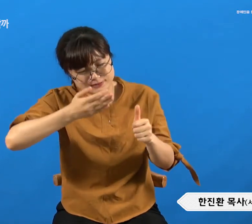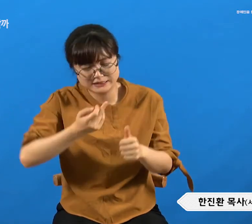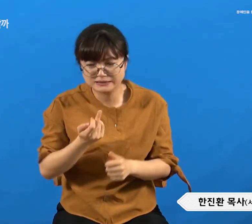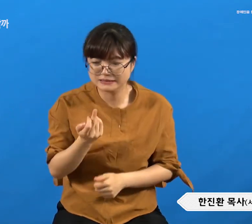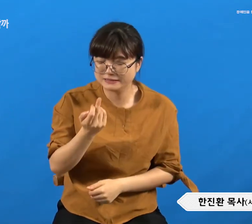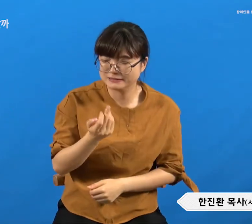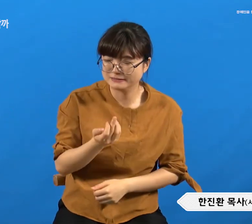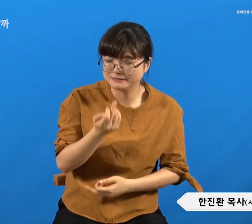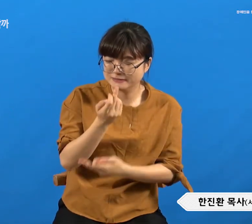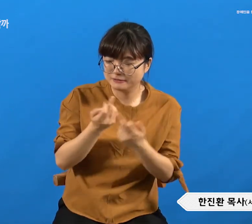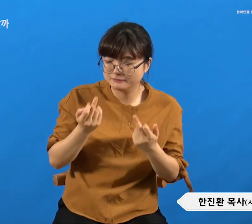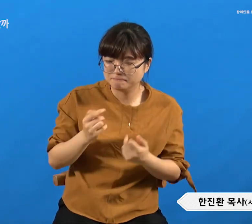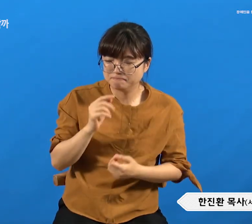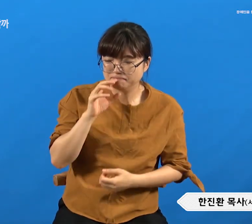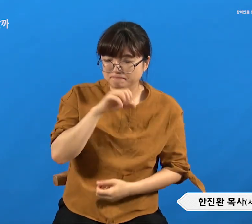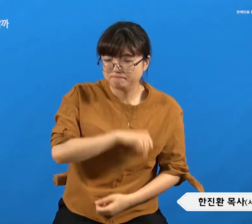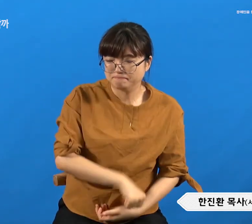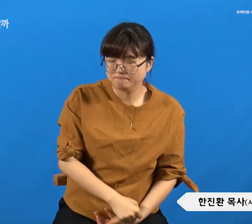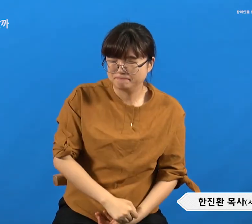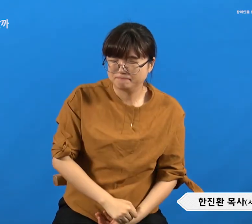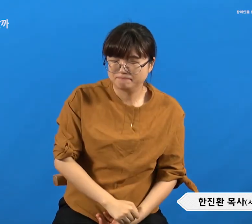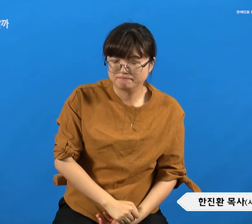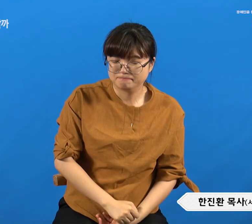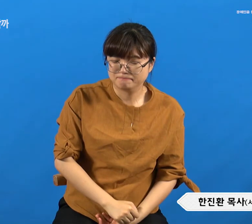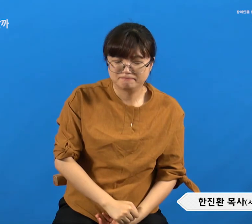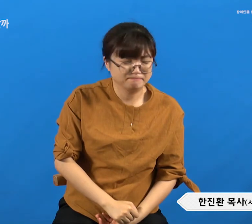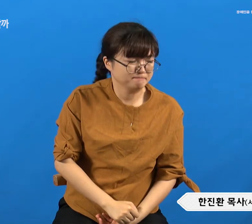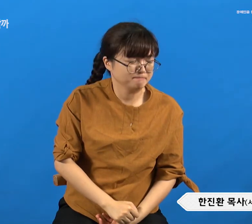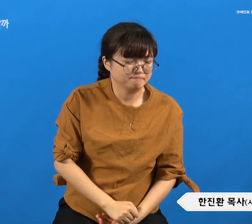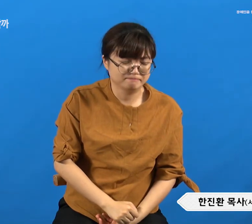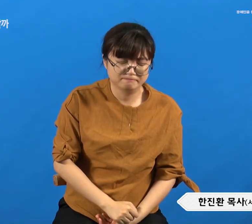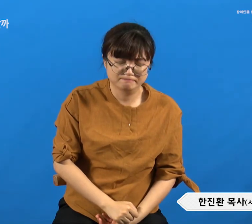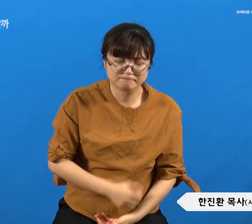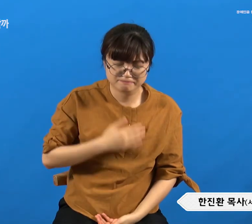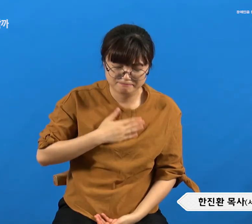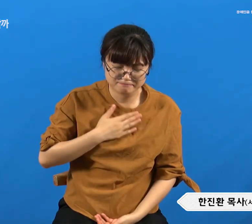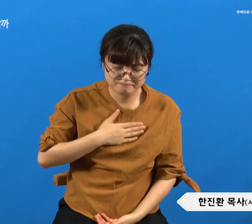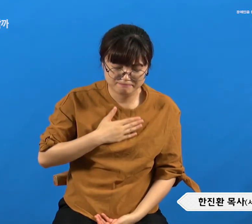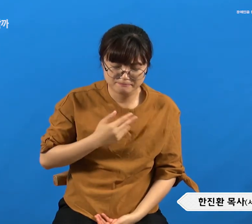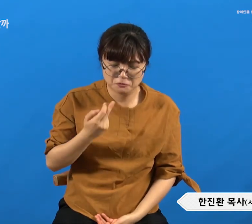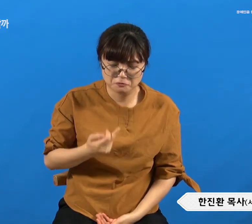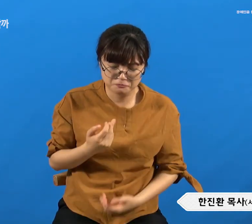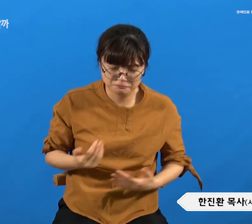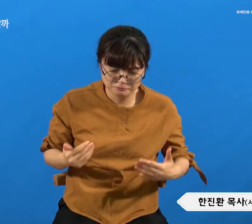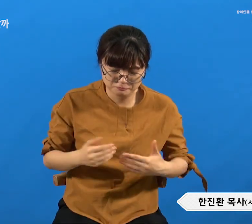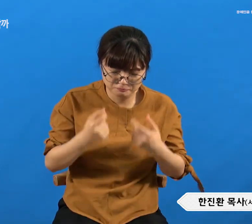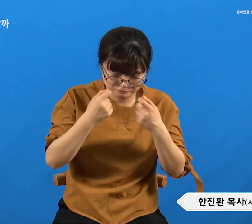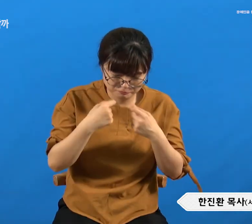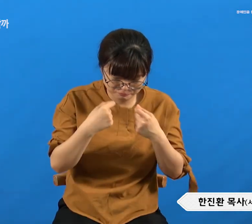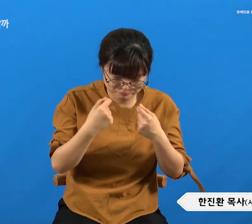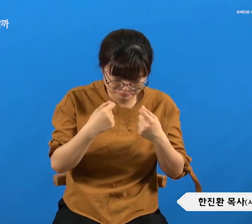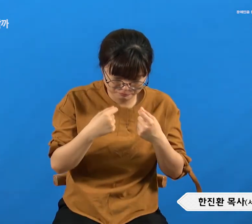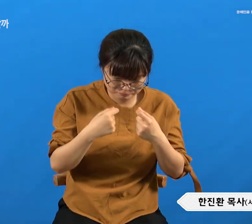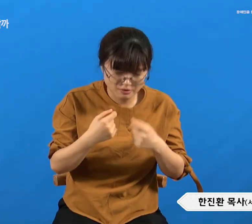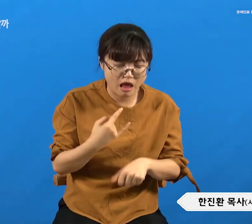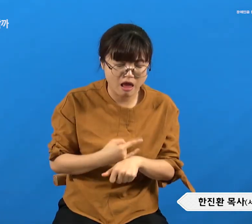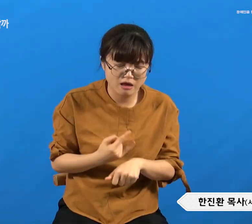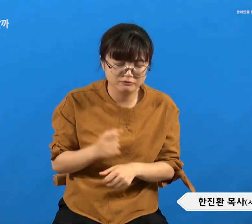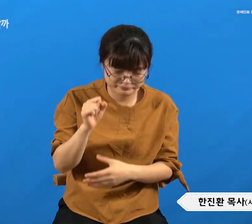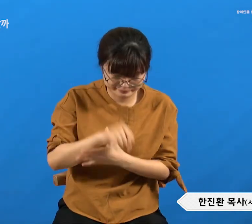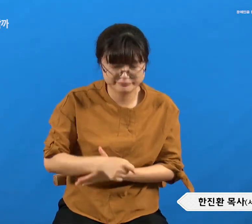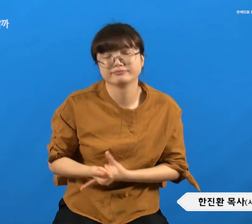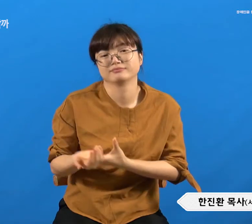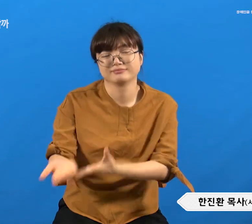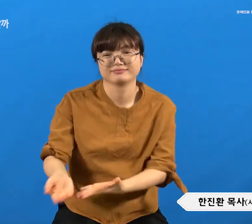형들이 그 말에는 할 말이 없습니다. 동생을 부둥켜 안고 눈물을 흘리면서 그렇게 해라고 했다고